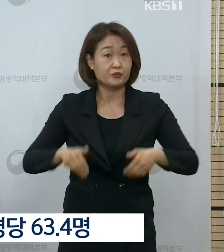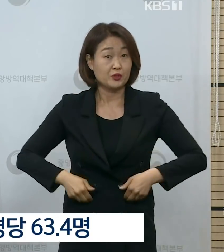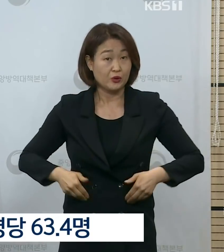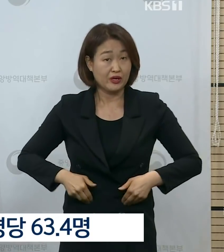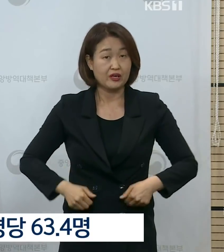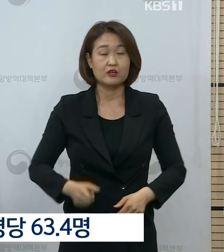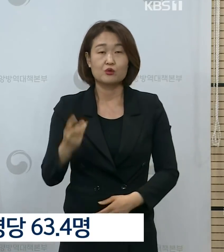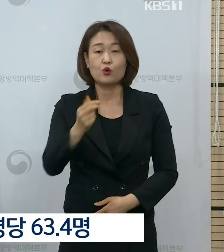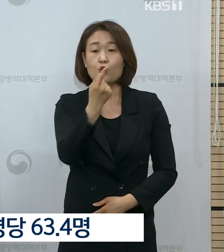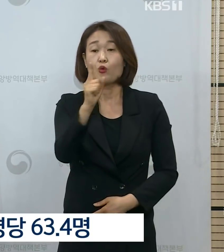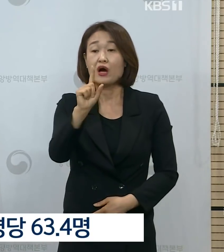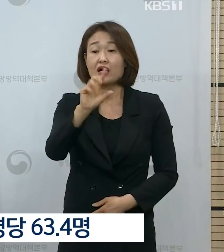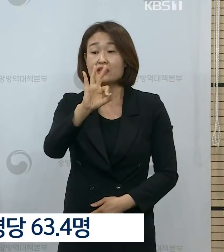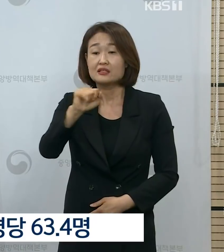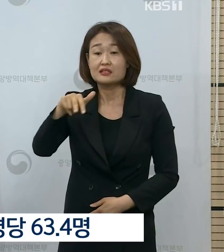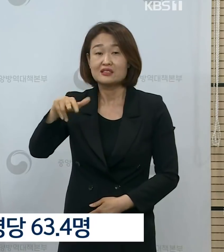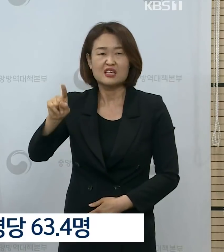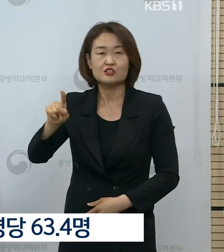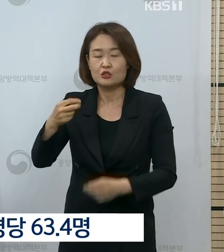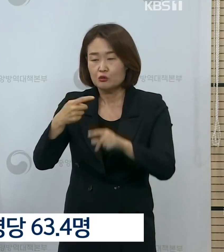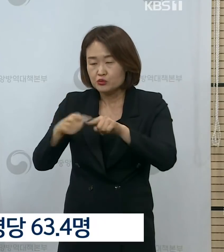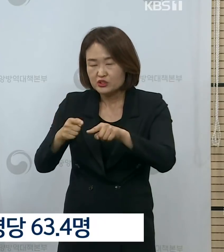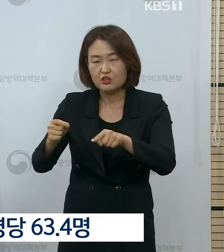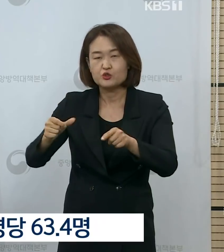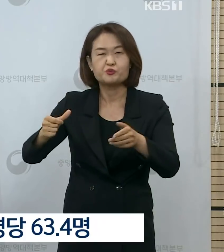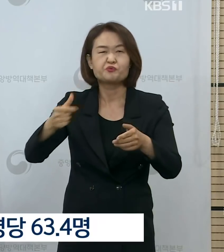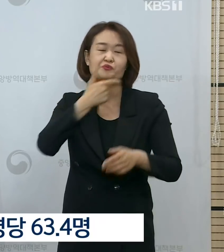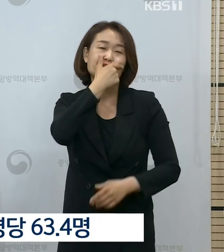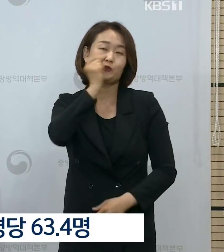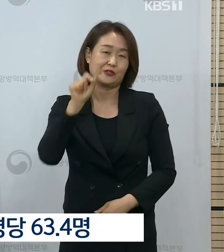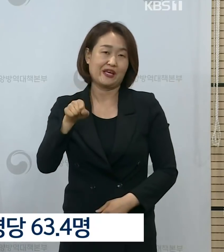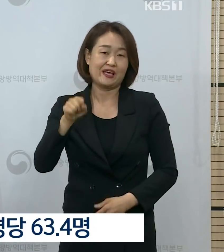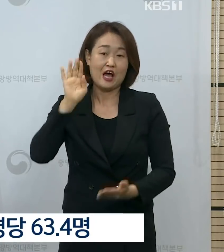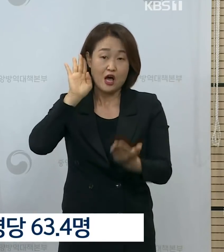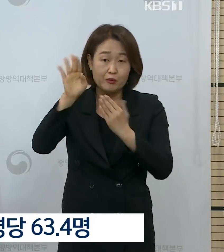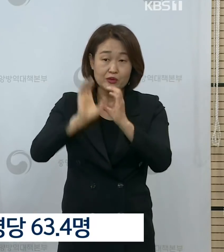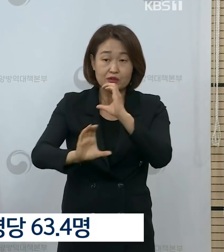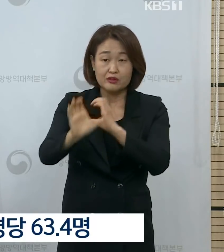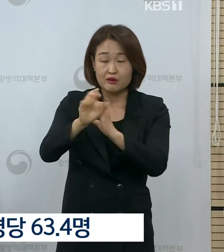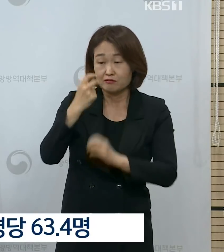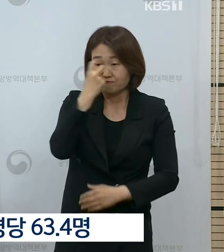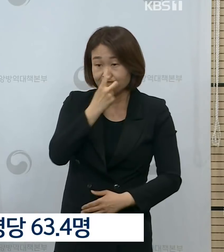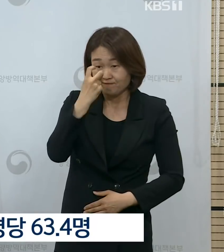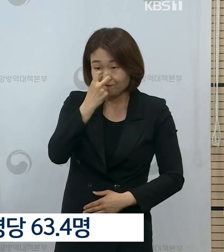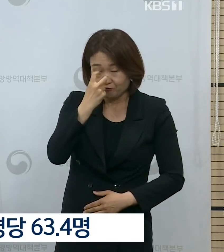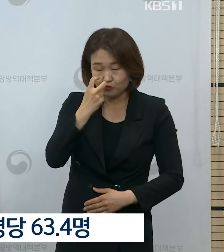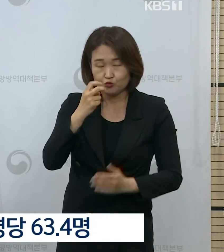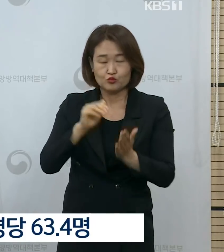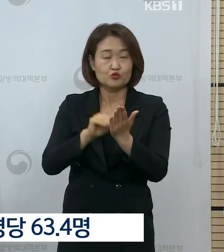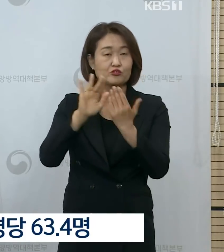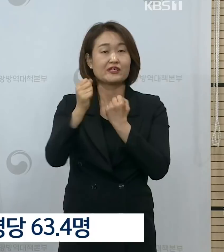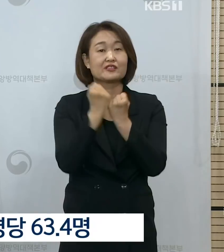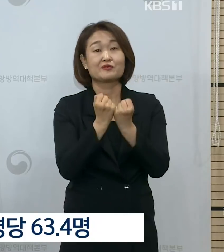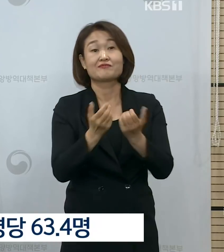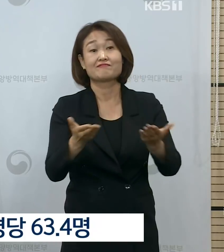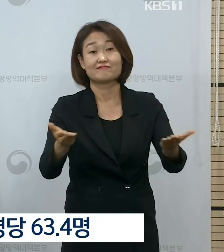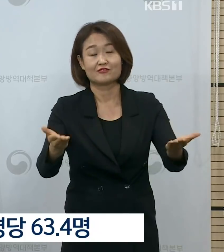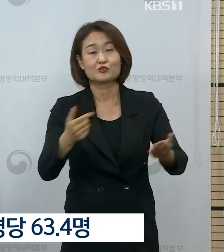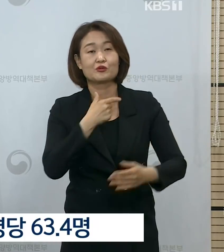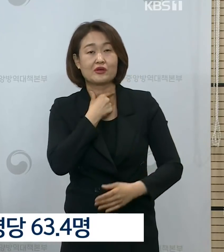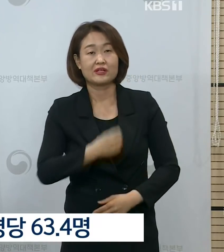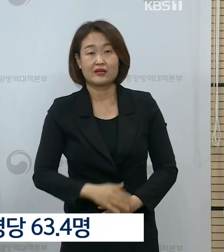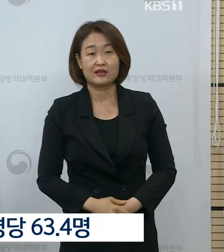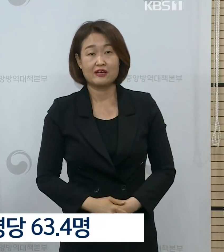대상이 상대적으로 작아서 추가적인 분석을 지속적으로 하고 말씀드리도록 하겠습니다. 관찰